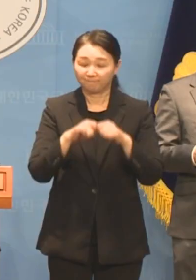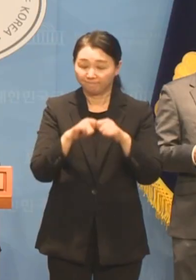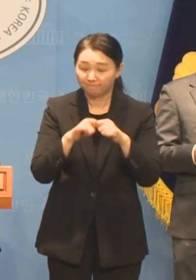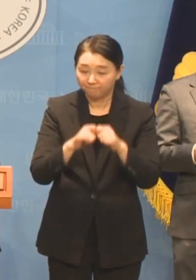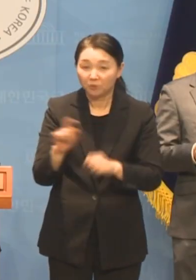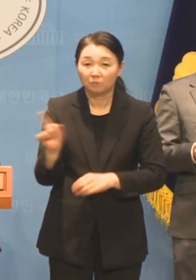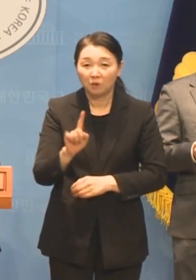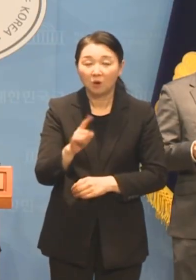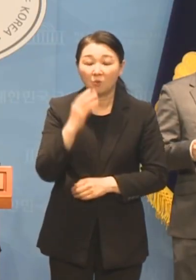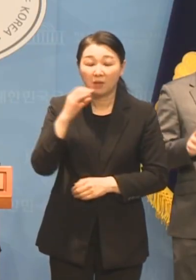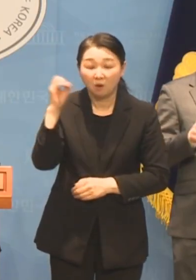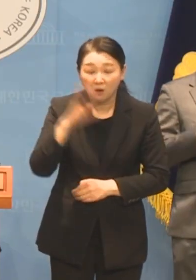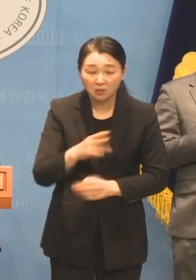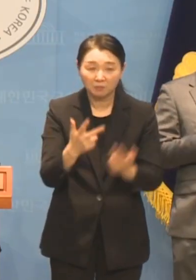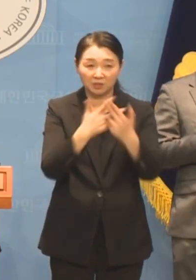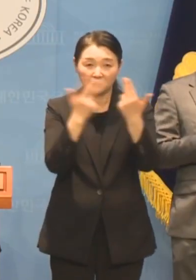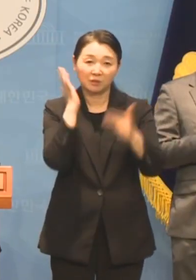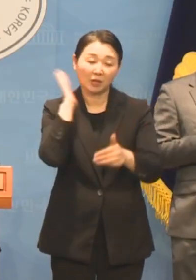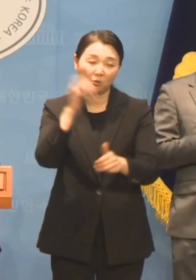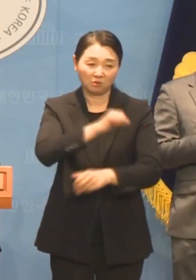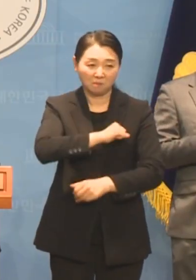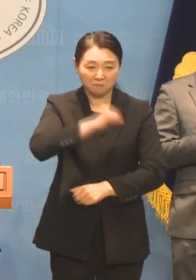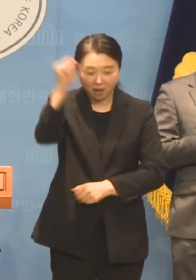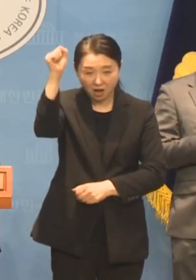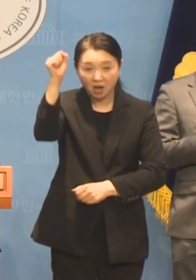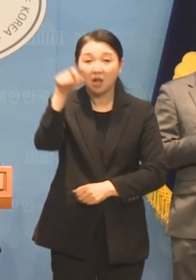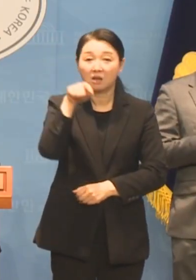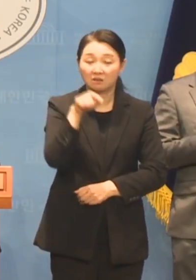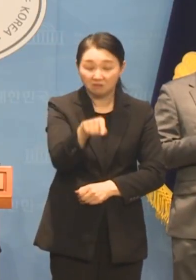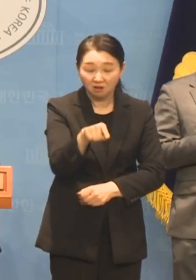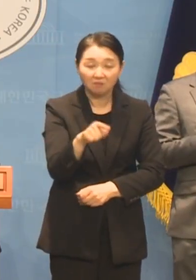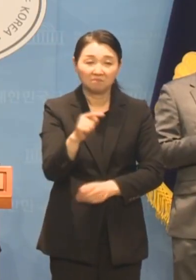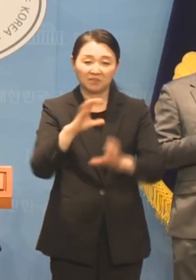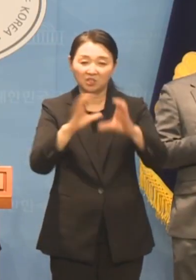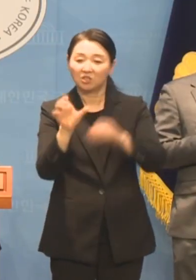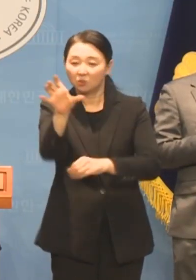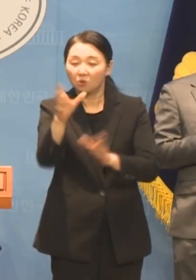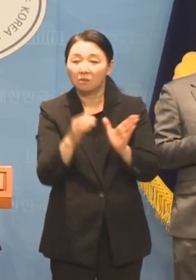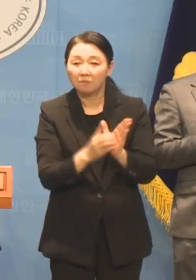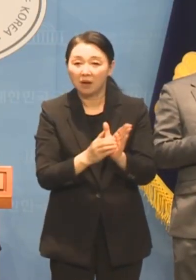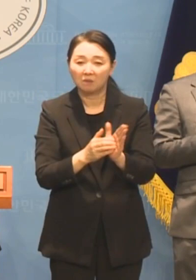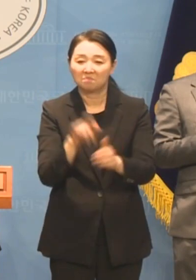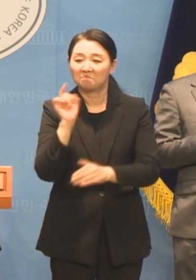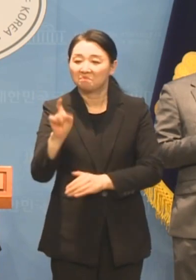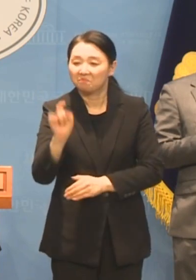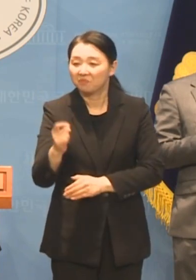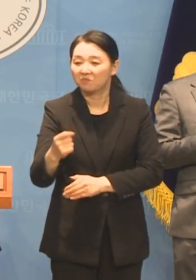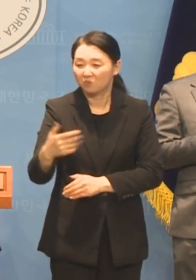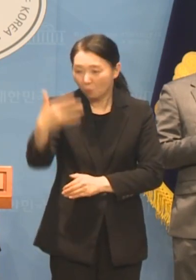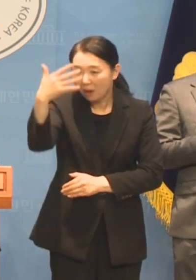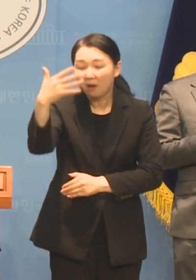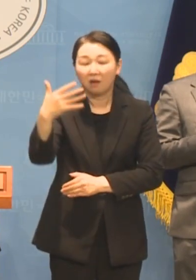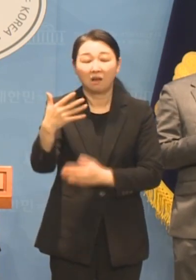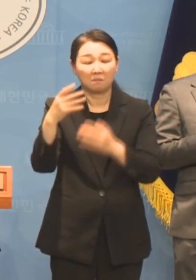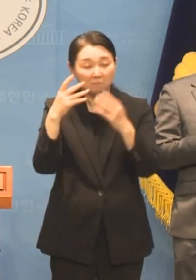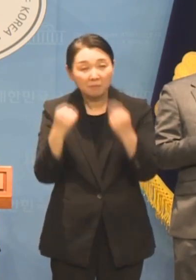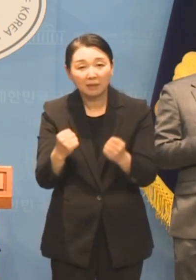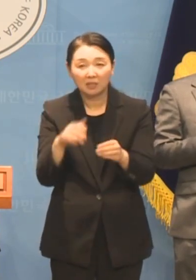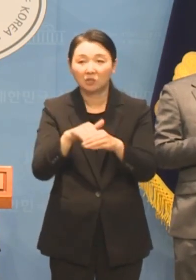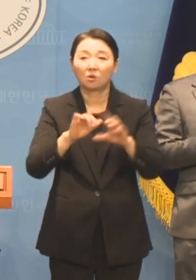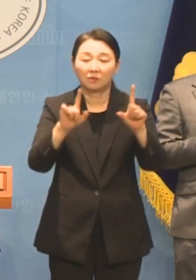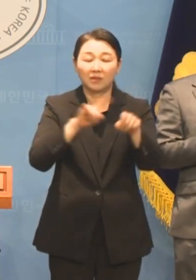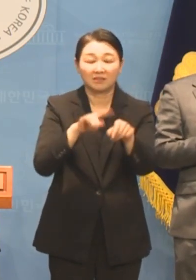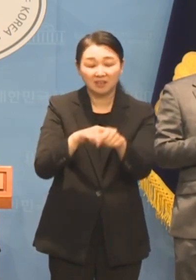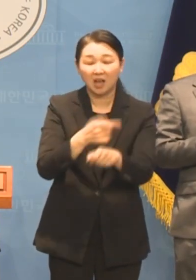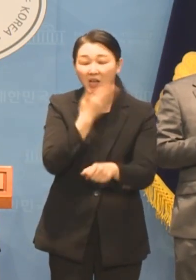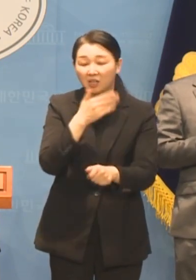구체적으로는 어차피 이재명이 대선에서 이긴다는 내용을 커뮤니티에 게시하거나 조회수가 높은 게시글에 선거날 시간